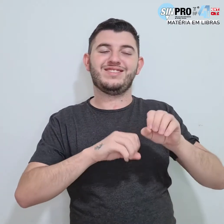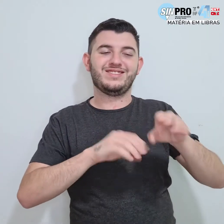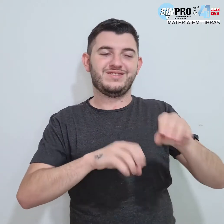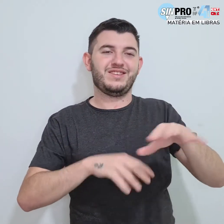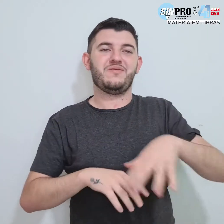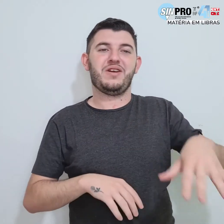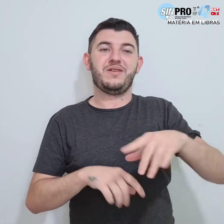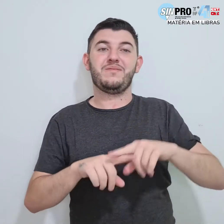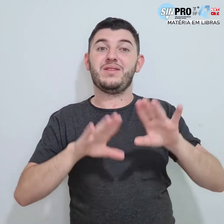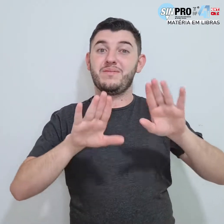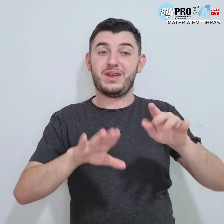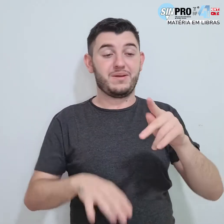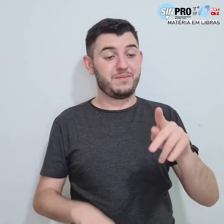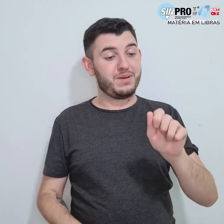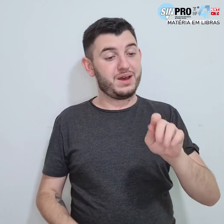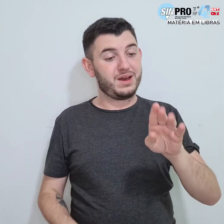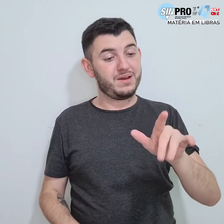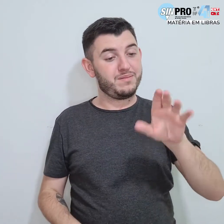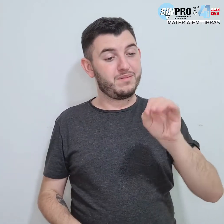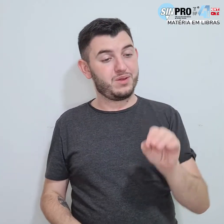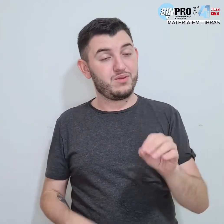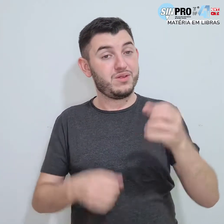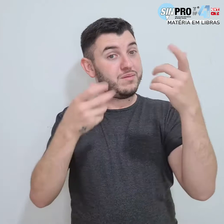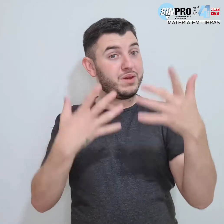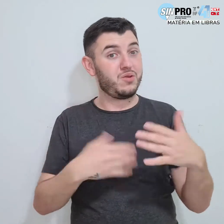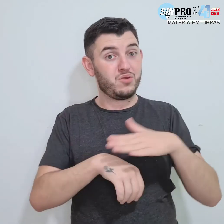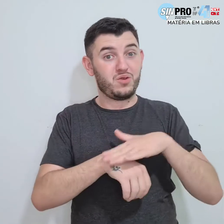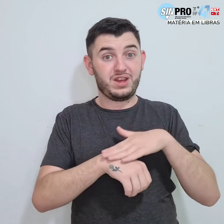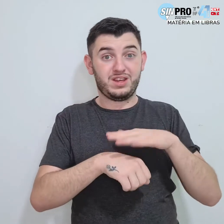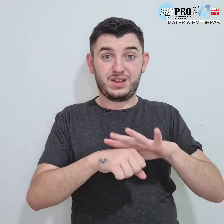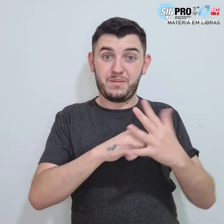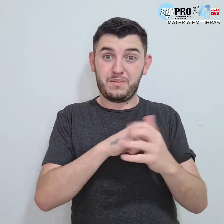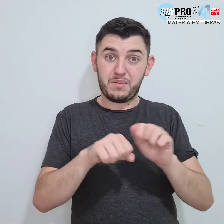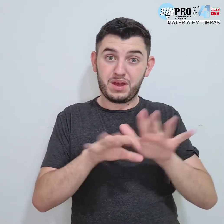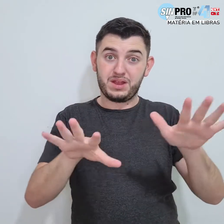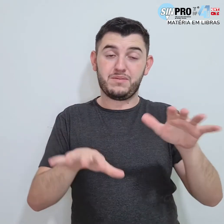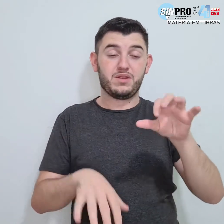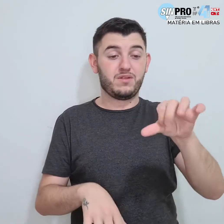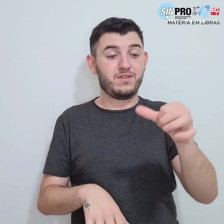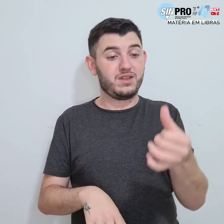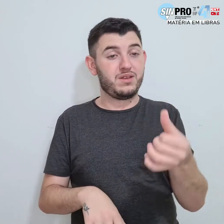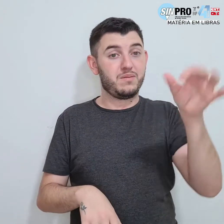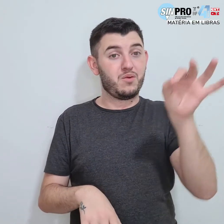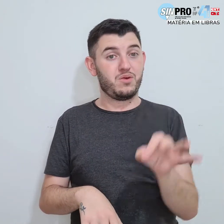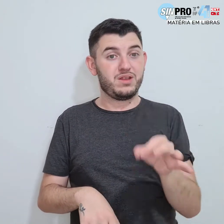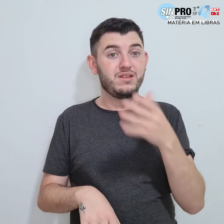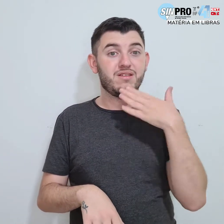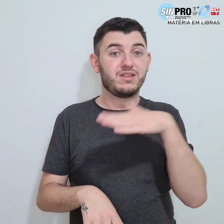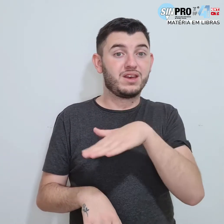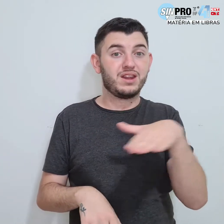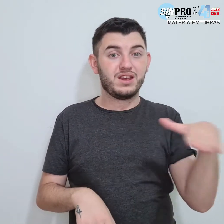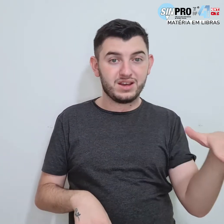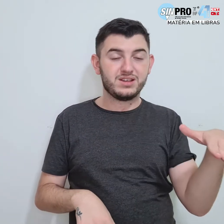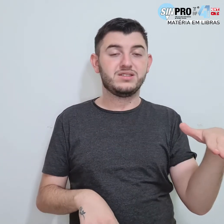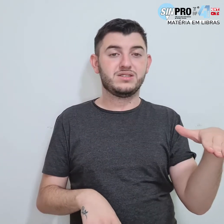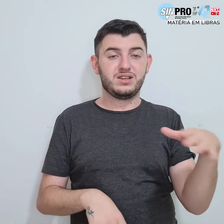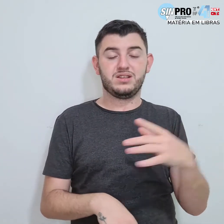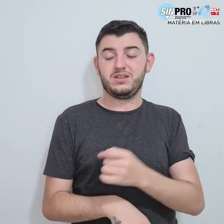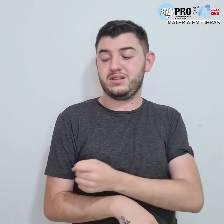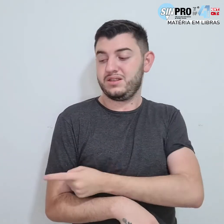Cadiani contou que durante a pandemia, 96% das crianças do primário estavam vinculadas às atividades